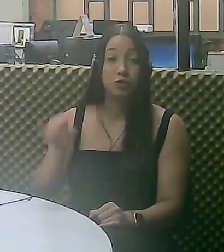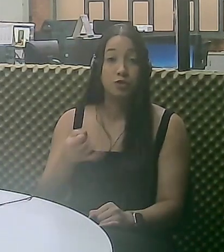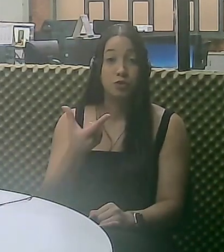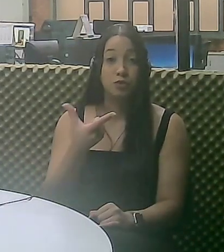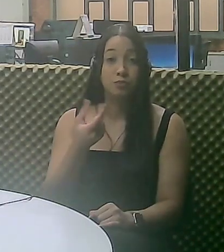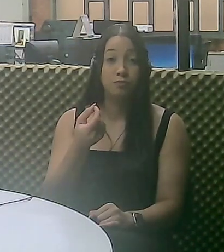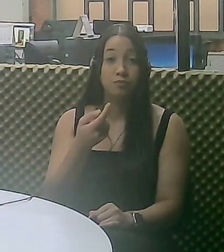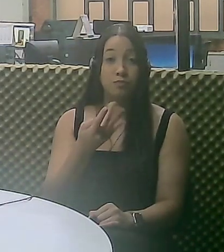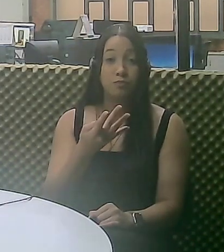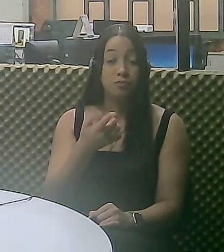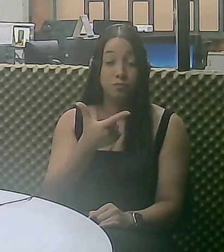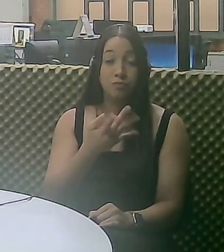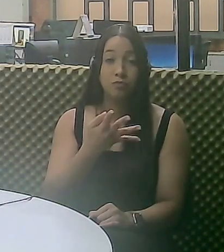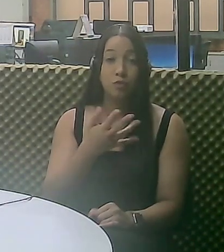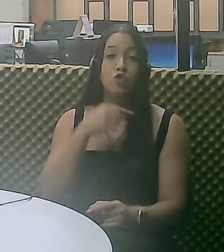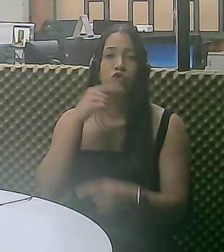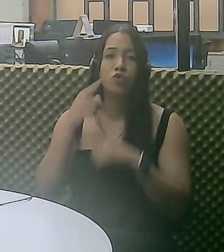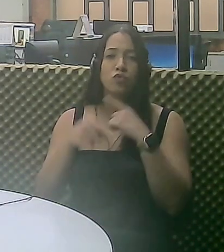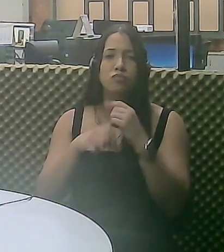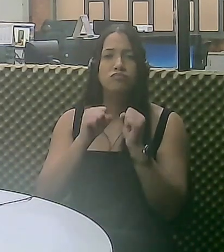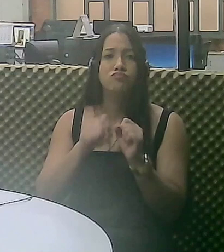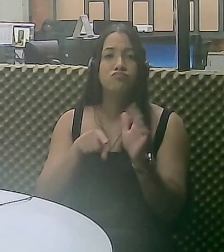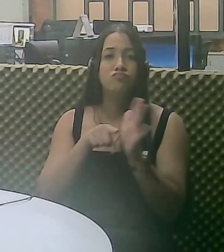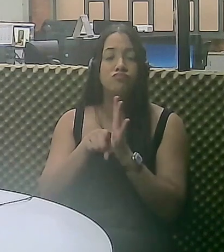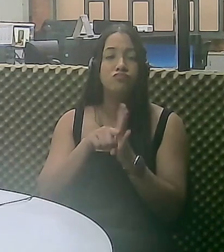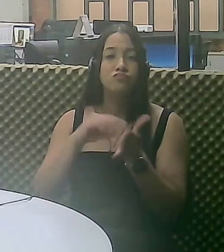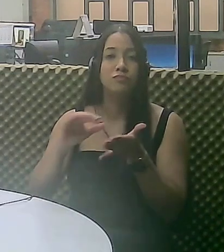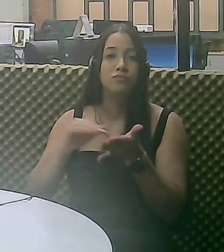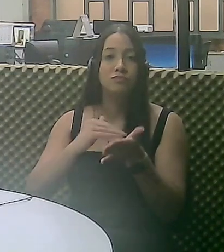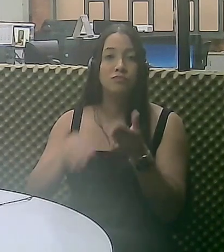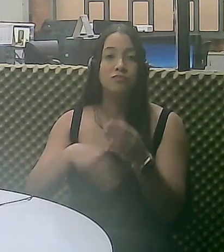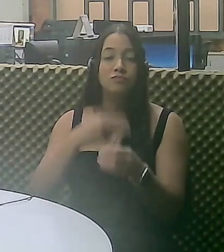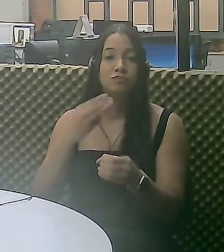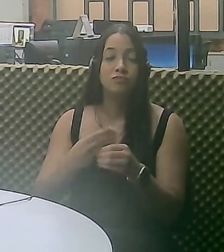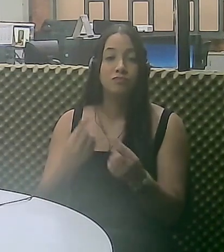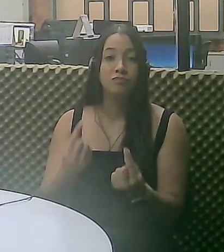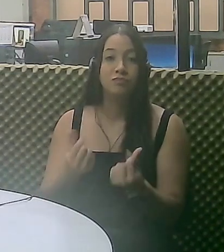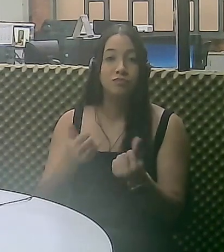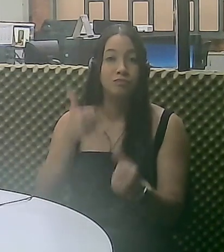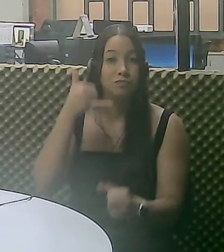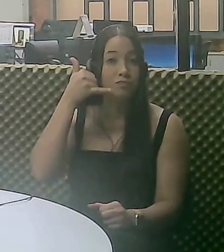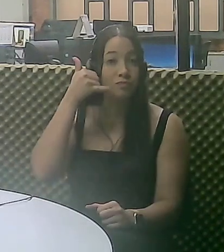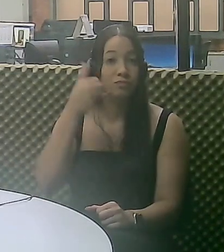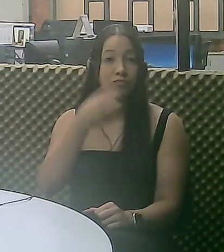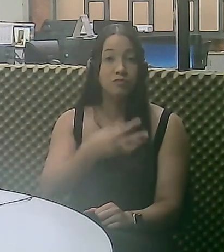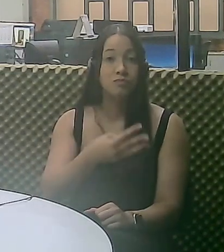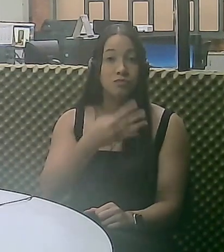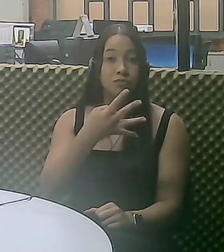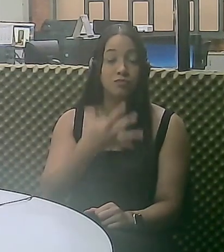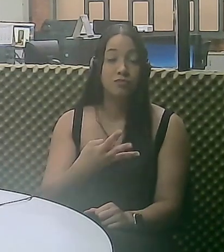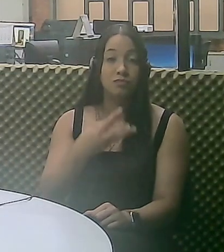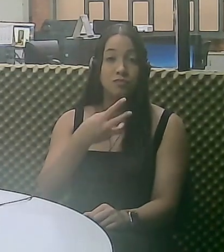2024. Em caso de dúvida, é possível entrar em contato com a Secretaria Municipal de Finanças pelo telefone